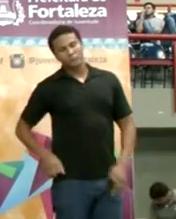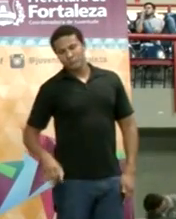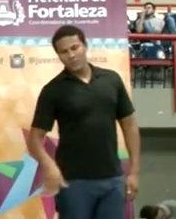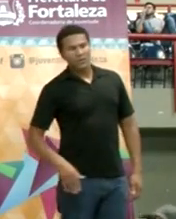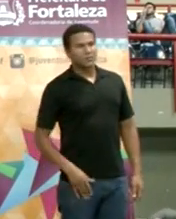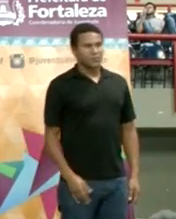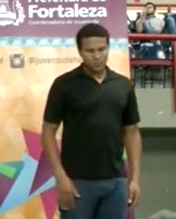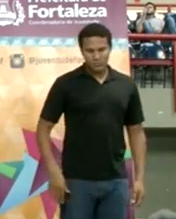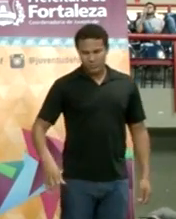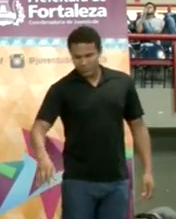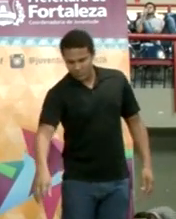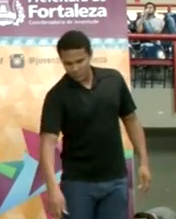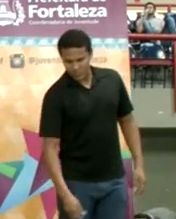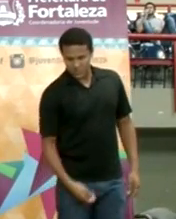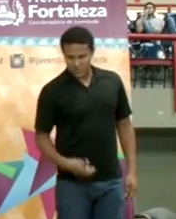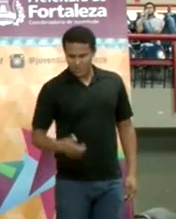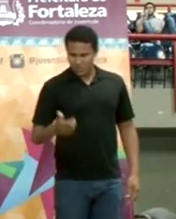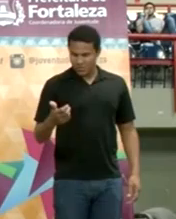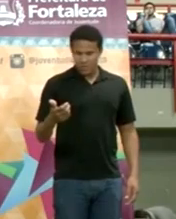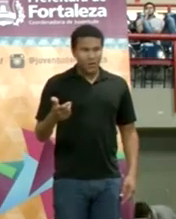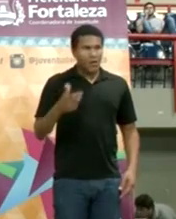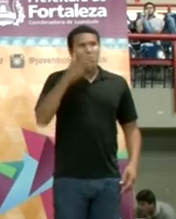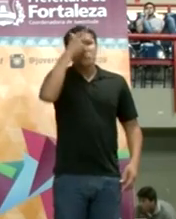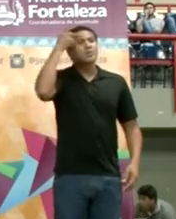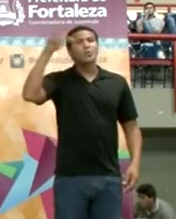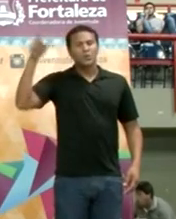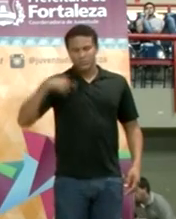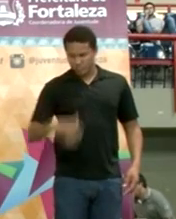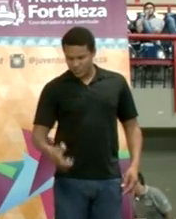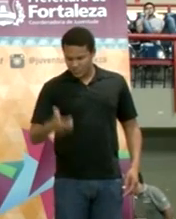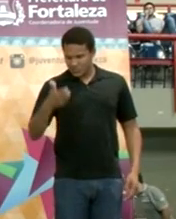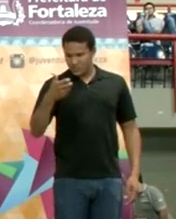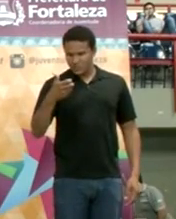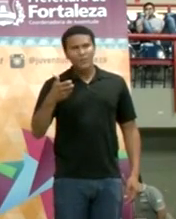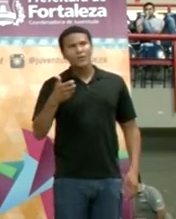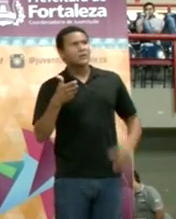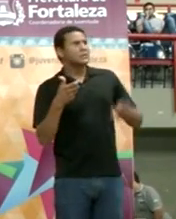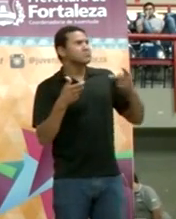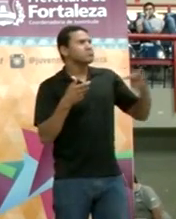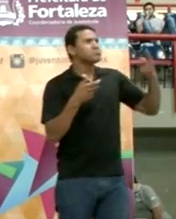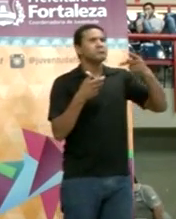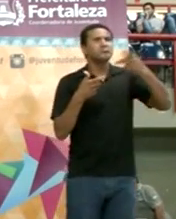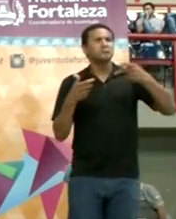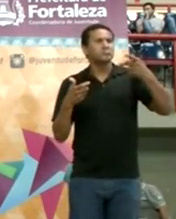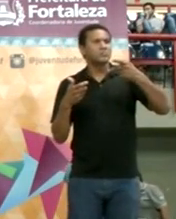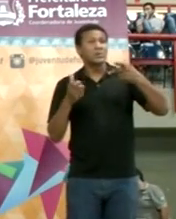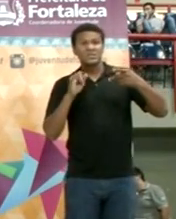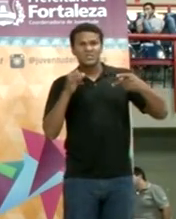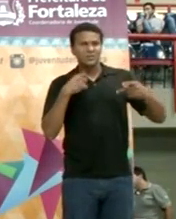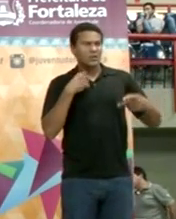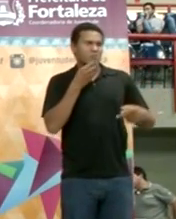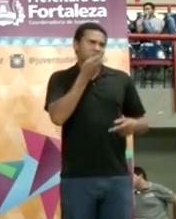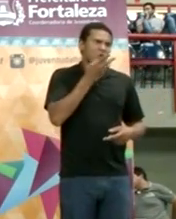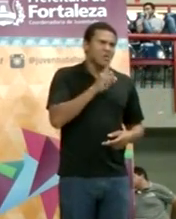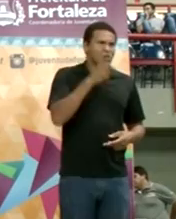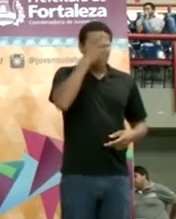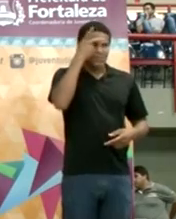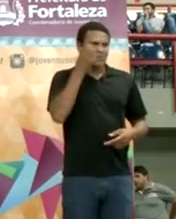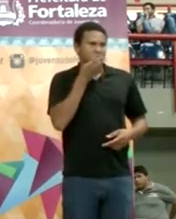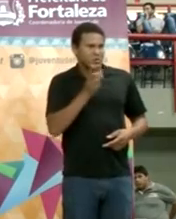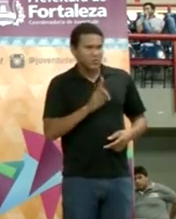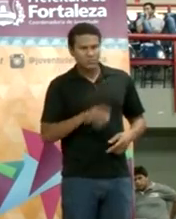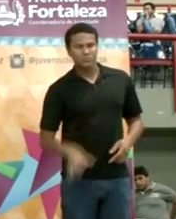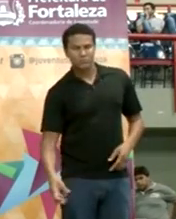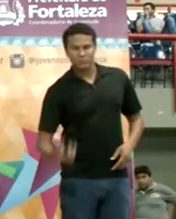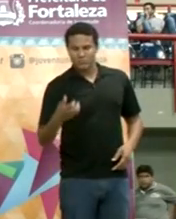pessoa legal, é te procurar para devolver. Agora, se ela não for uma pessoa legal, daí ela vai ficar com o teu celular. A primeira